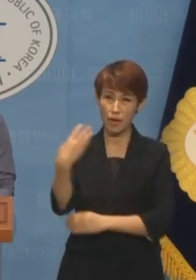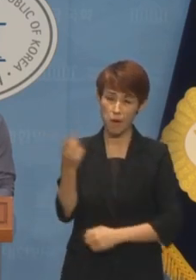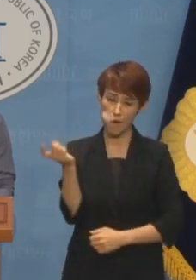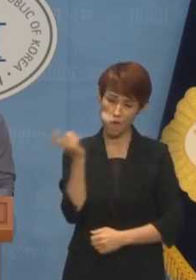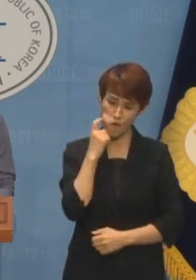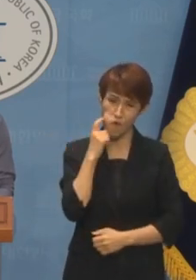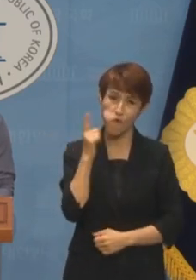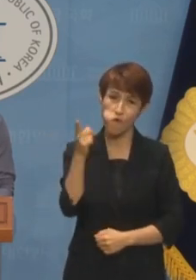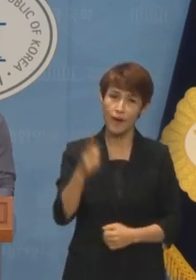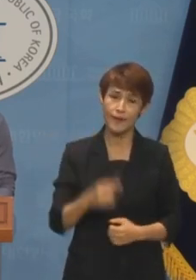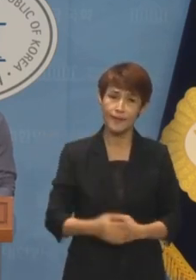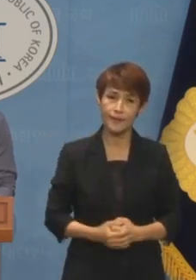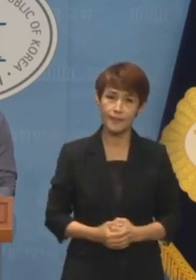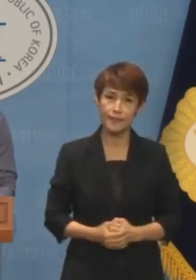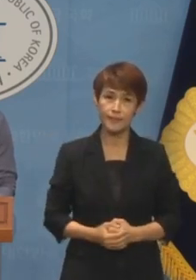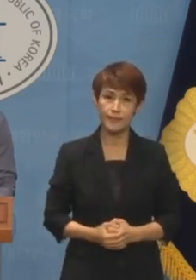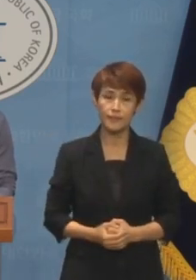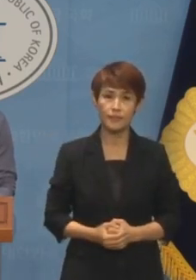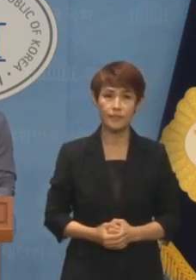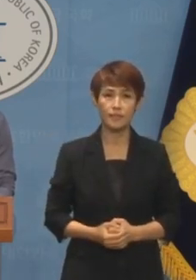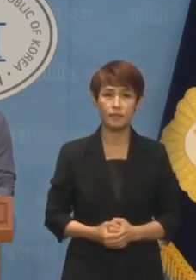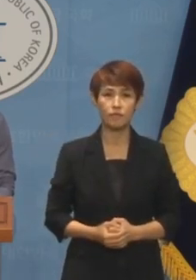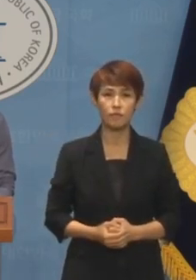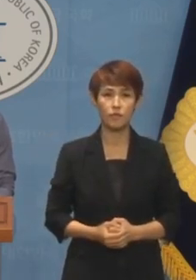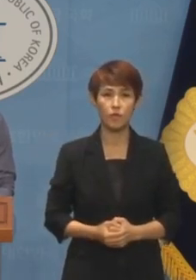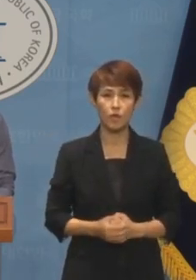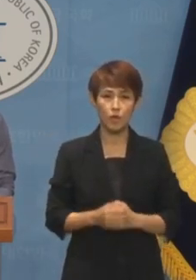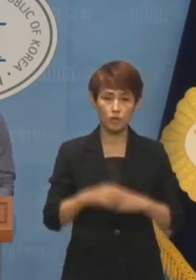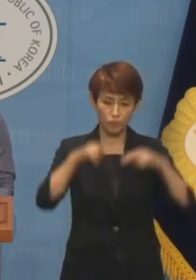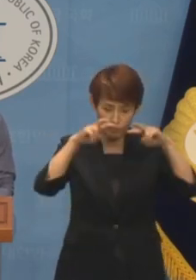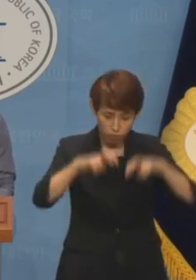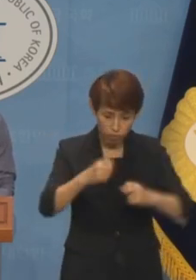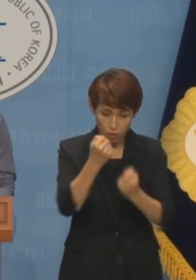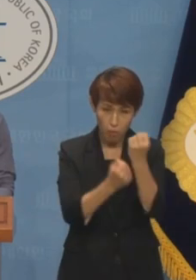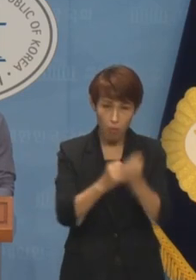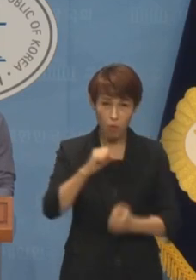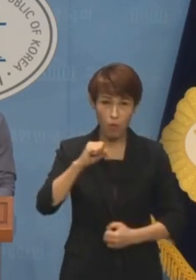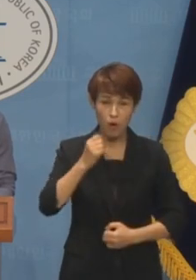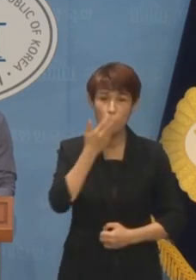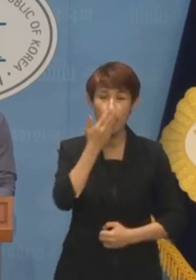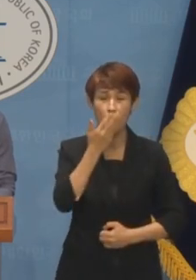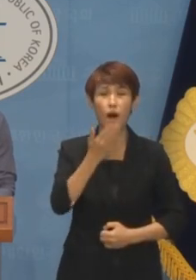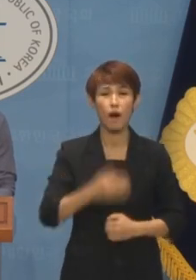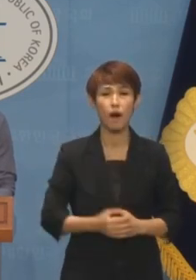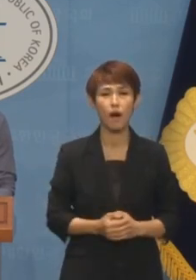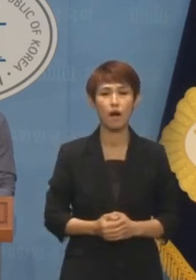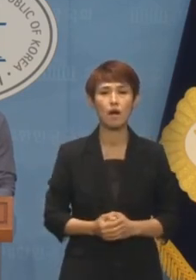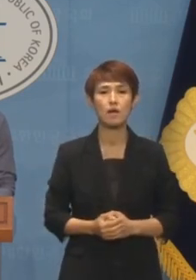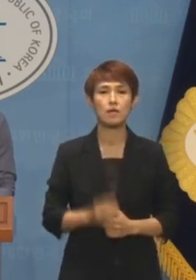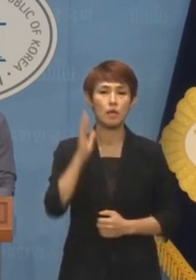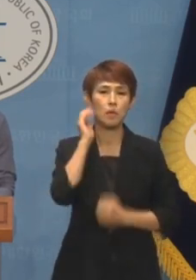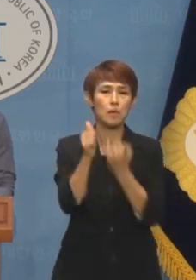새빨간 거짓말입니다. 분석과 설명이 어려운 상황도 아닙니다. 김건희 여사에 대한 엄중한